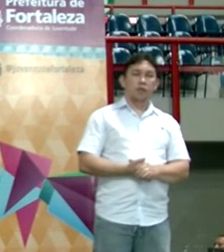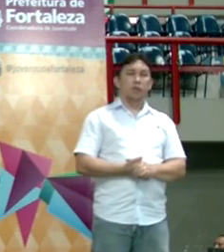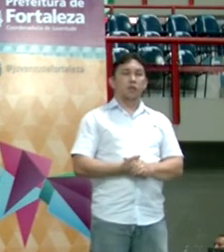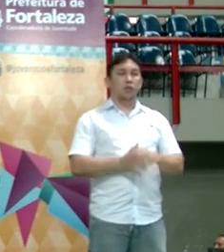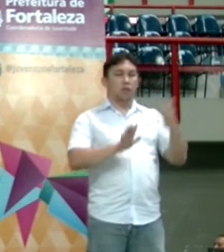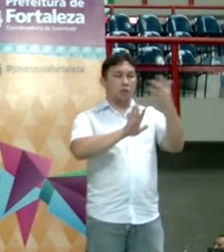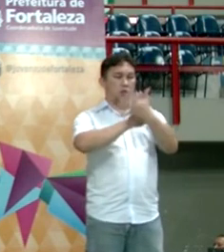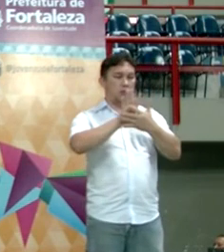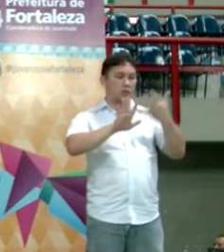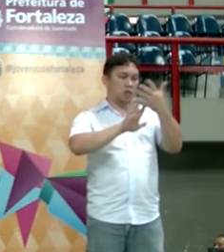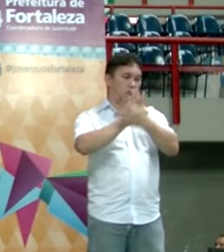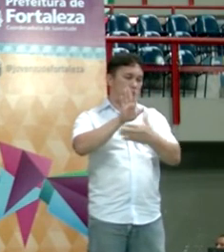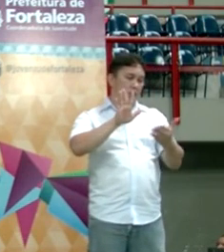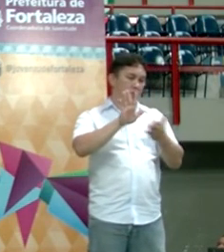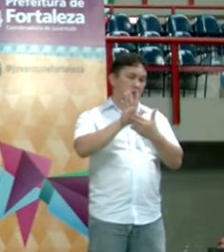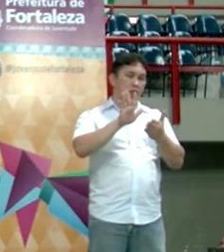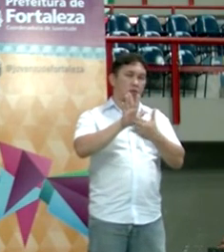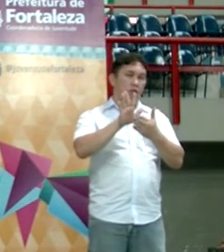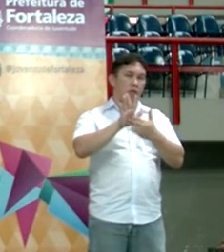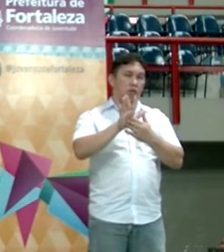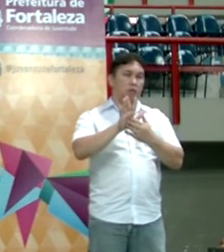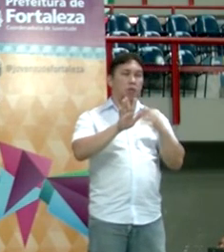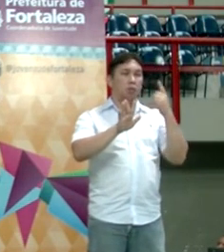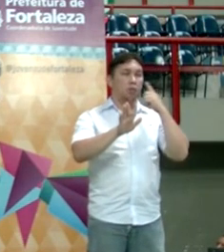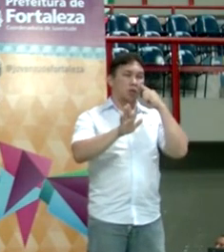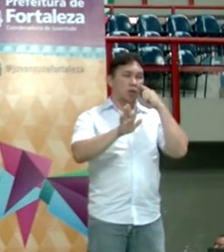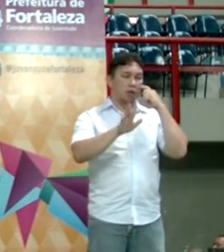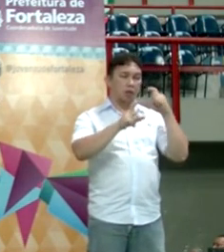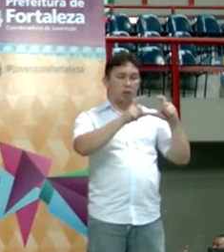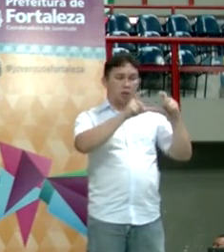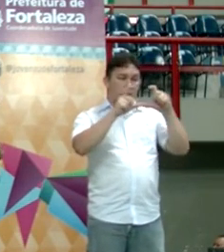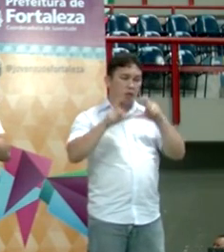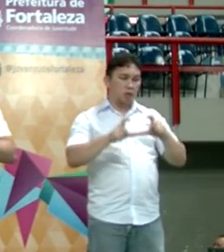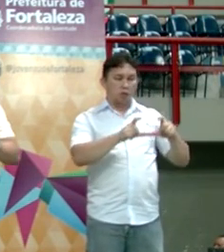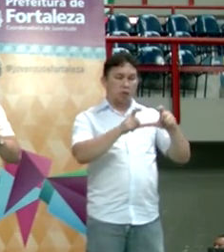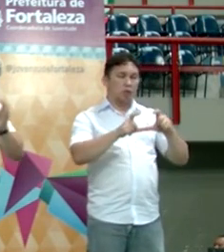aí textos das figuras do nazismo, tá?